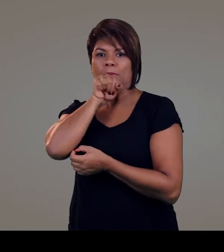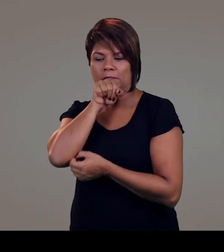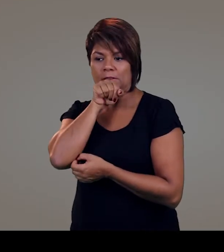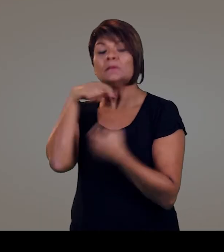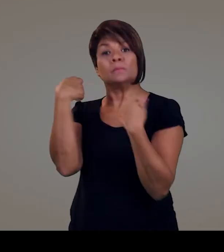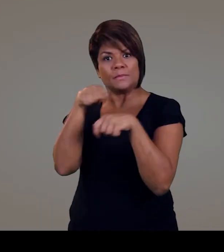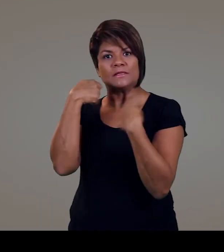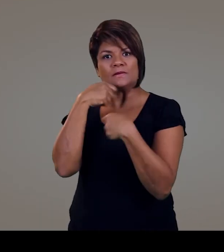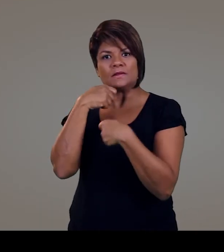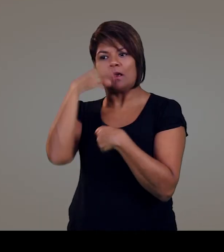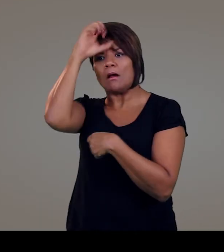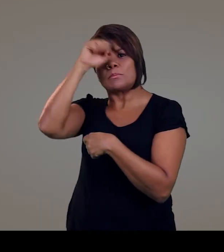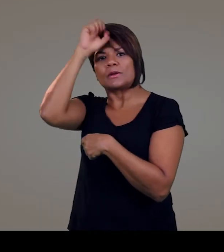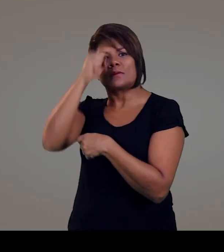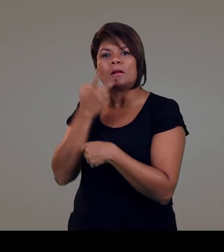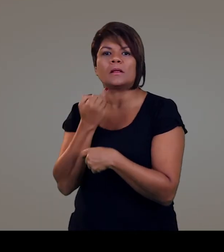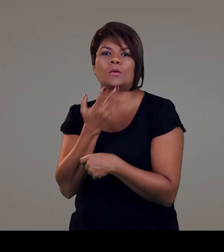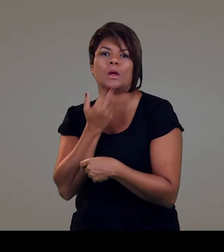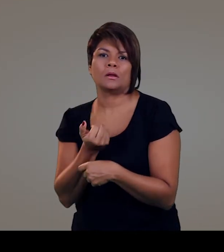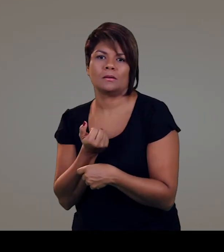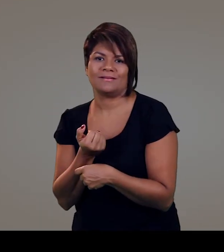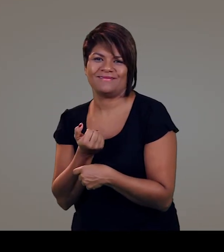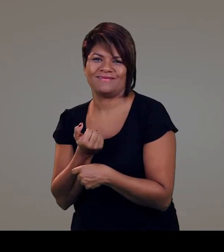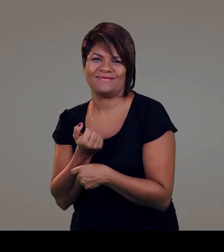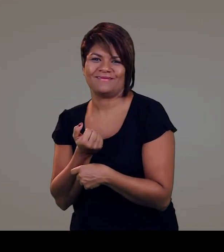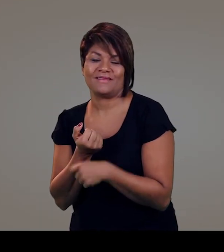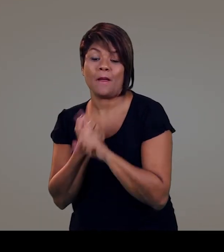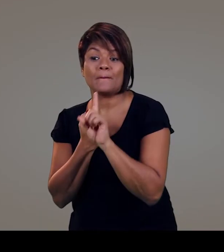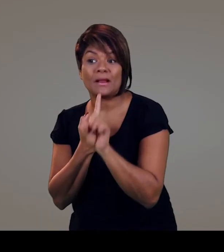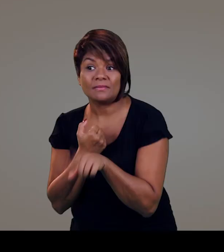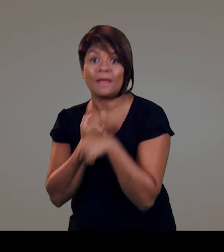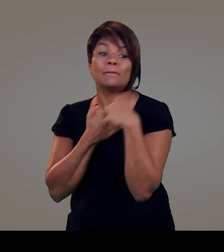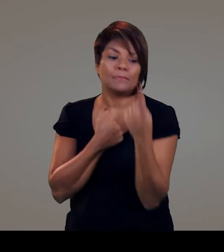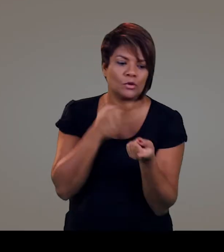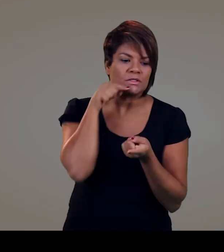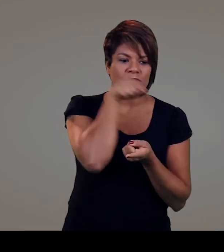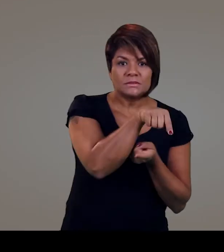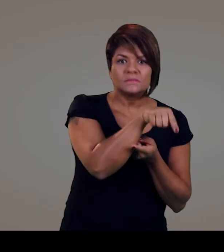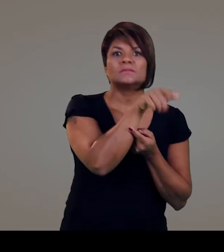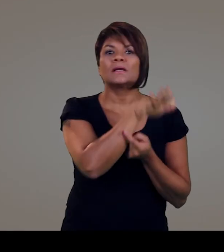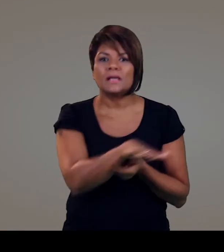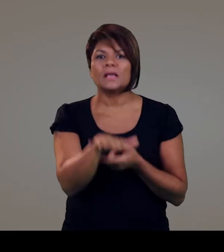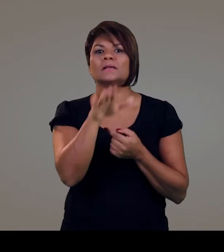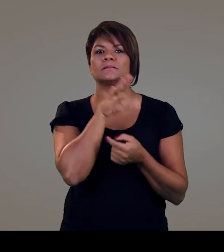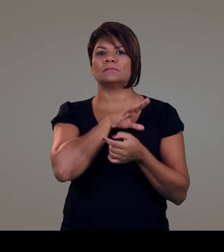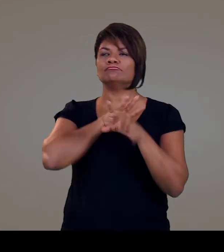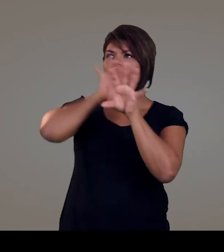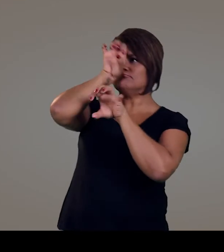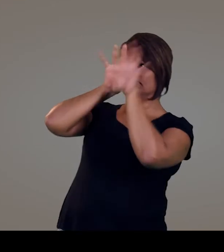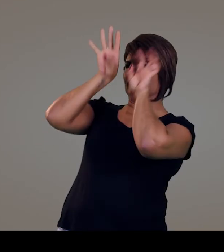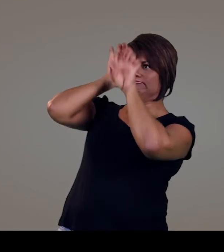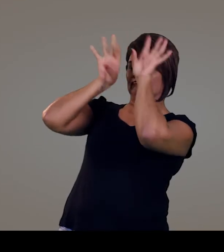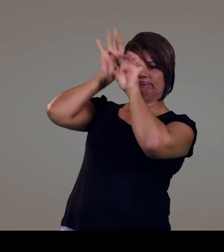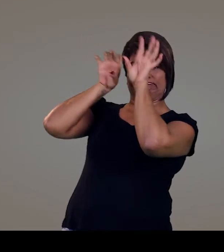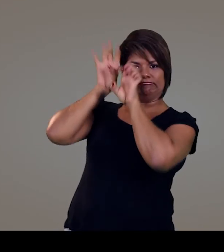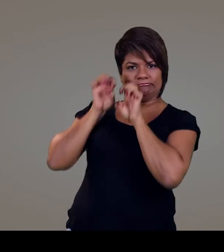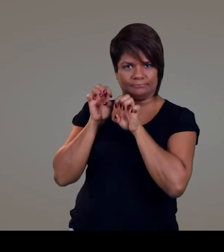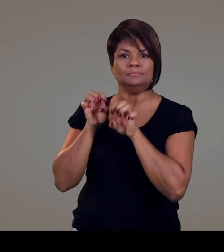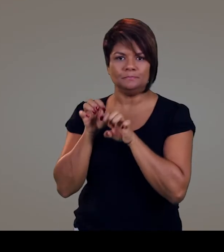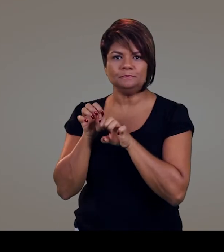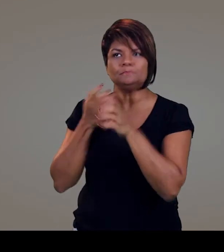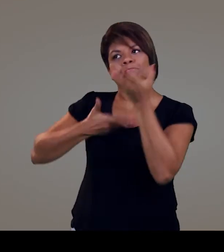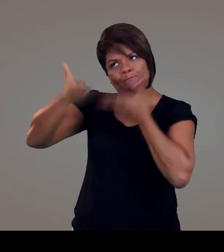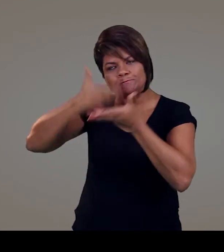uma forma mais fluida. E essa exigência inicial não é de uma língua perfeita, porque